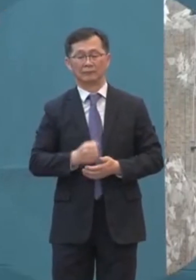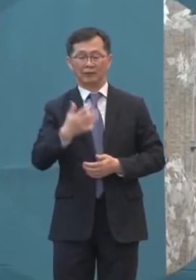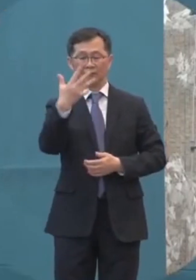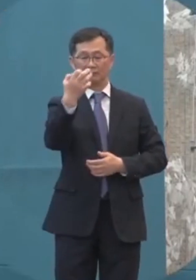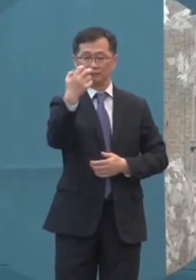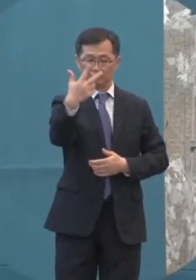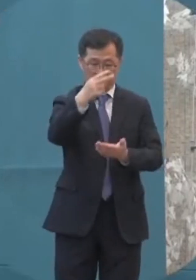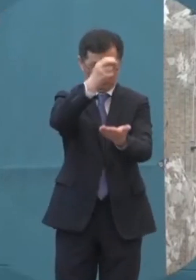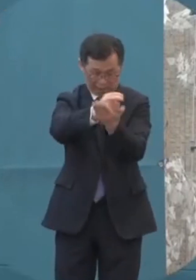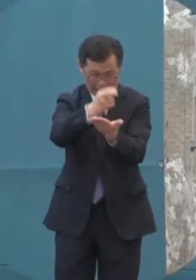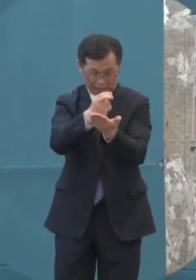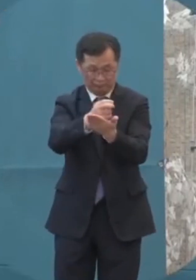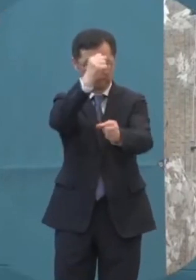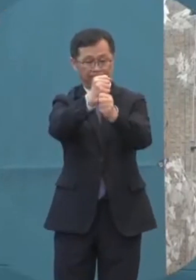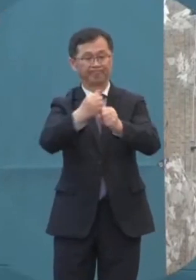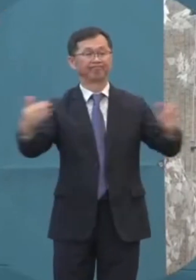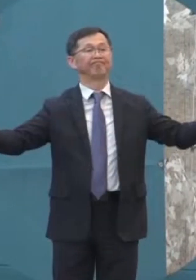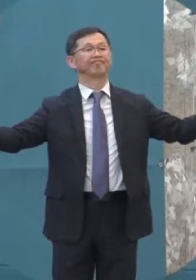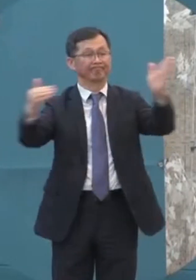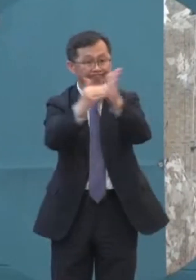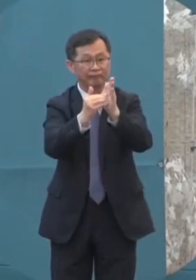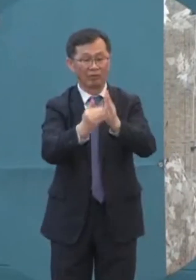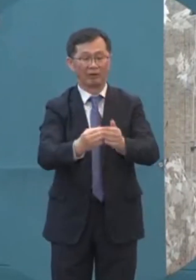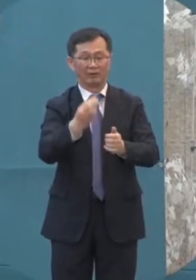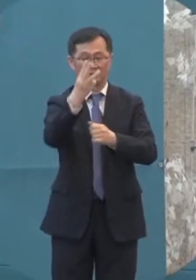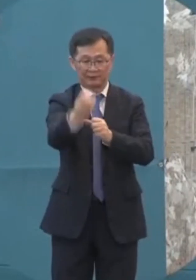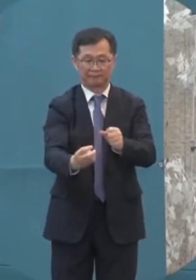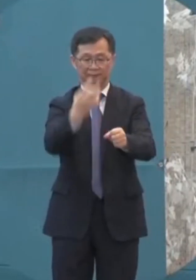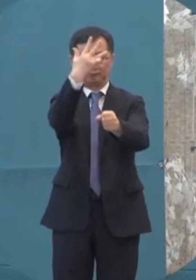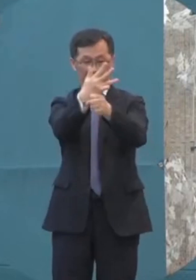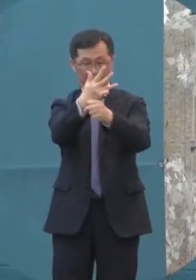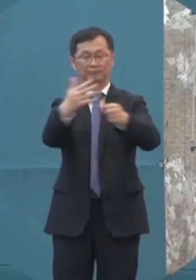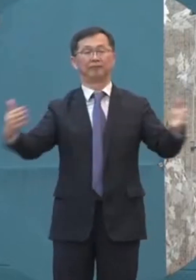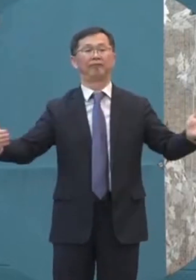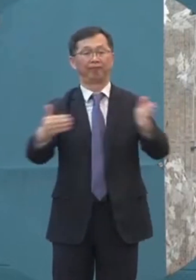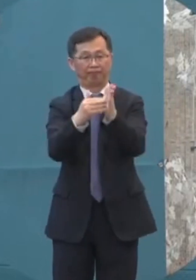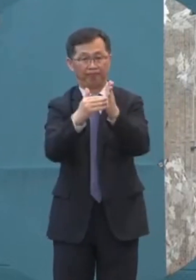(87년) 헌법이 만들어지고 38년이 흘렀습니다.